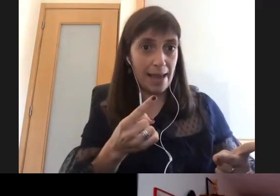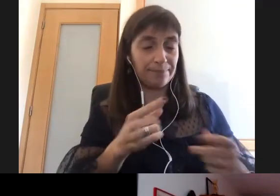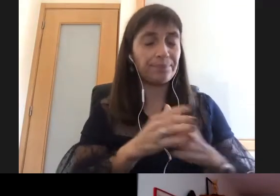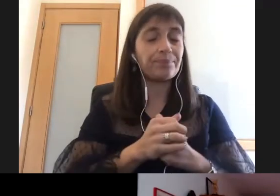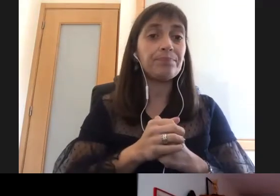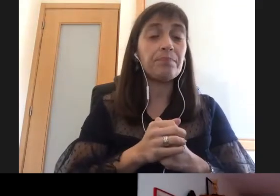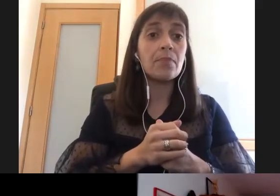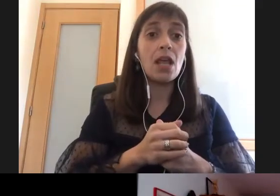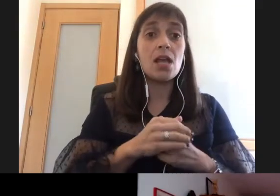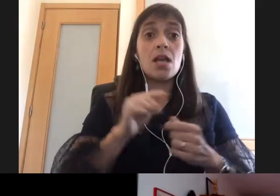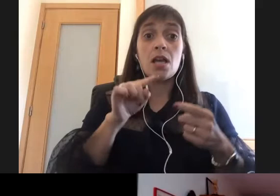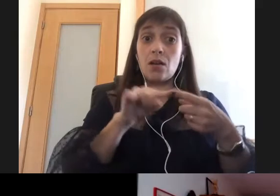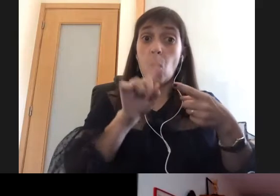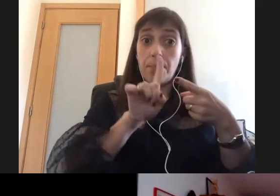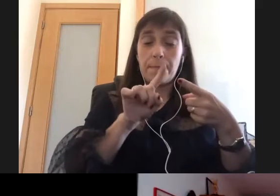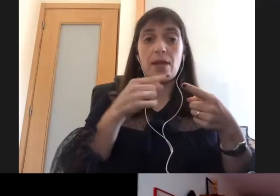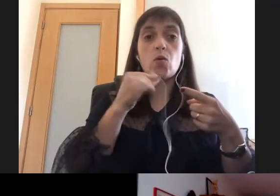Nóbrega, em particular,